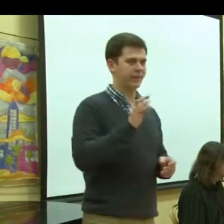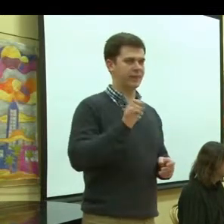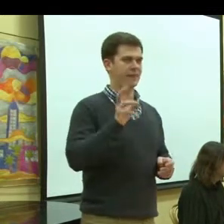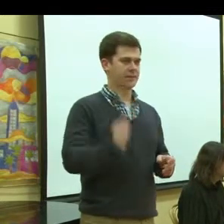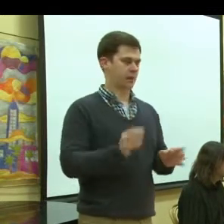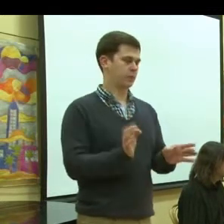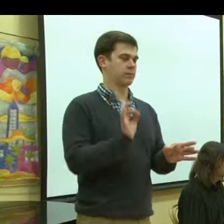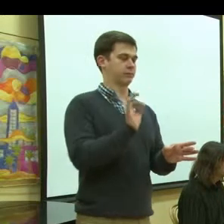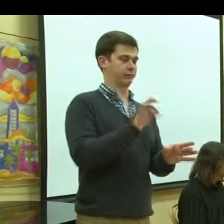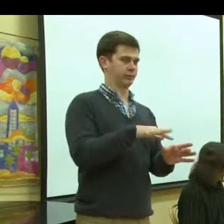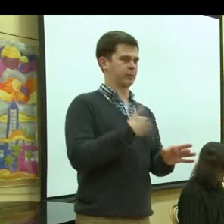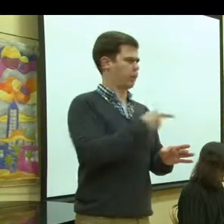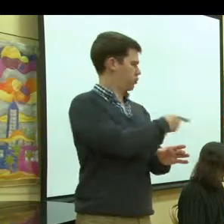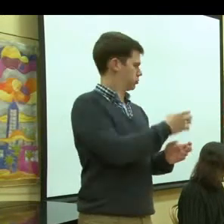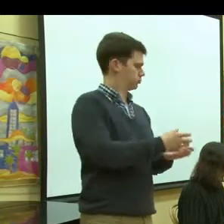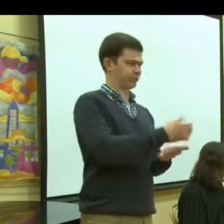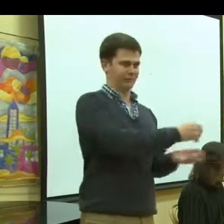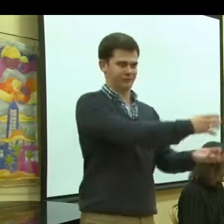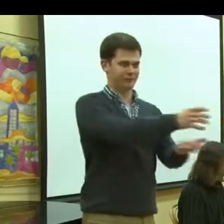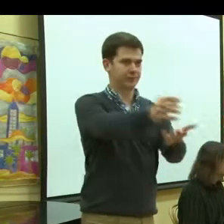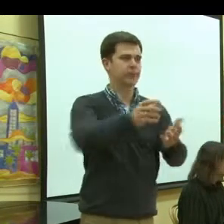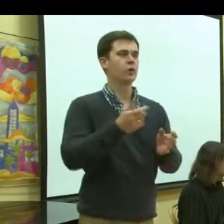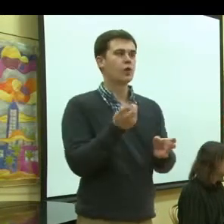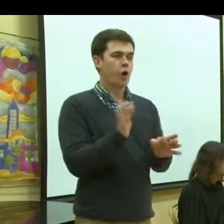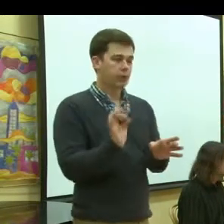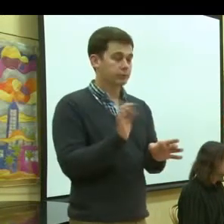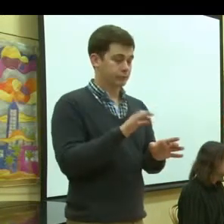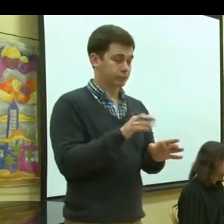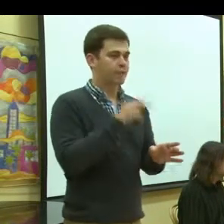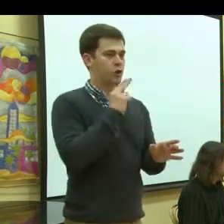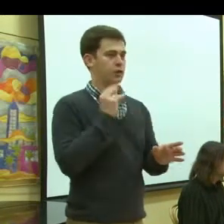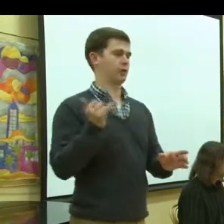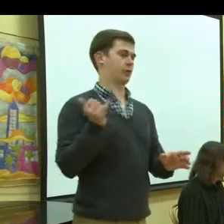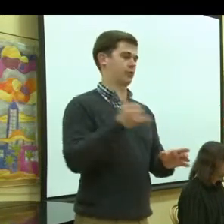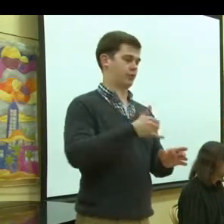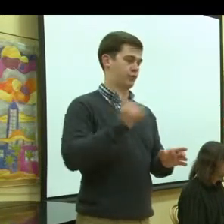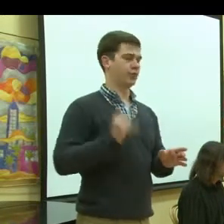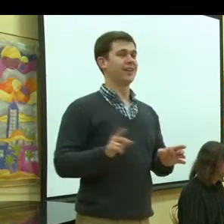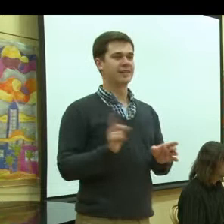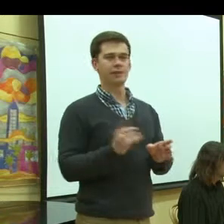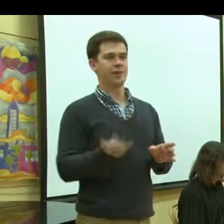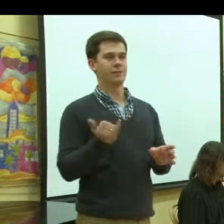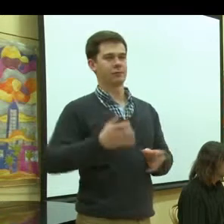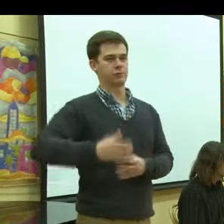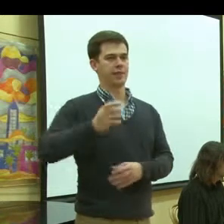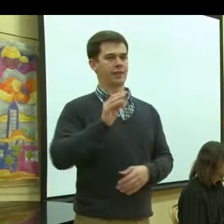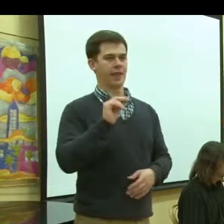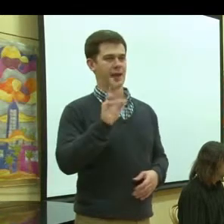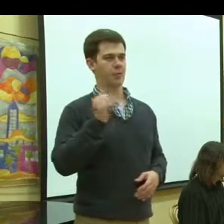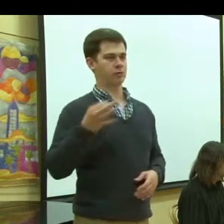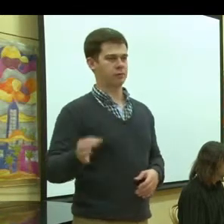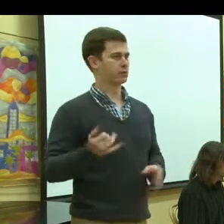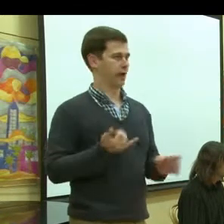tyfy, którą Państwo mieli wcześniej, troszeczkę tych ziółek i zalewamy to wodą. I później też właśnie zazwyczaj mamy ze sobą termosik. upijamy